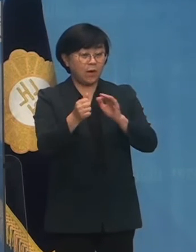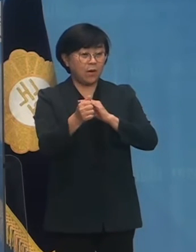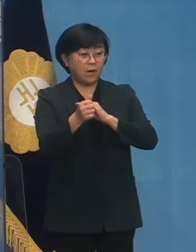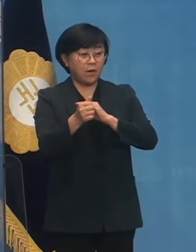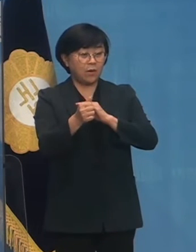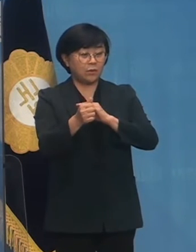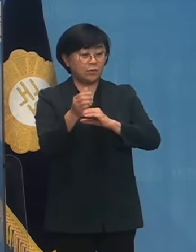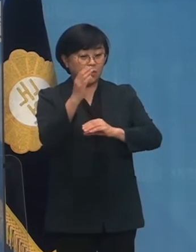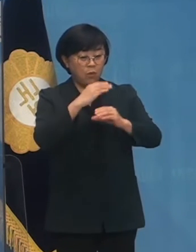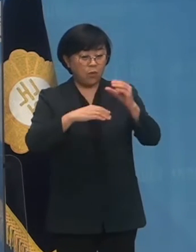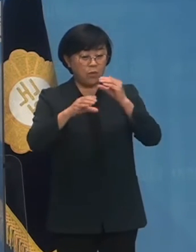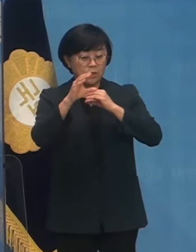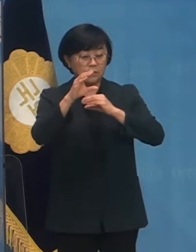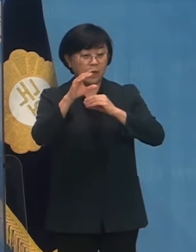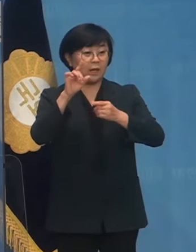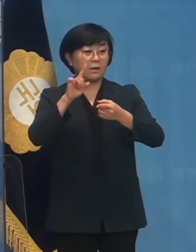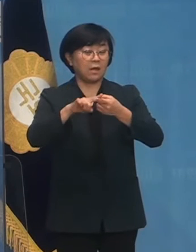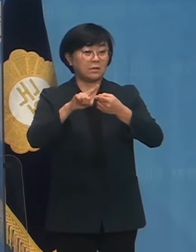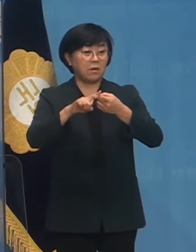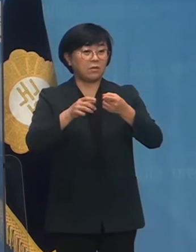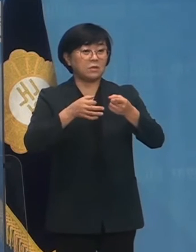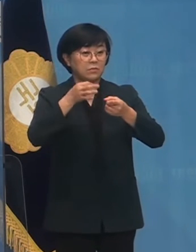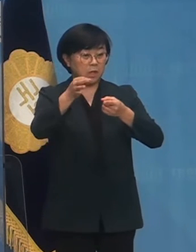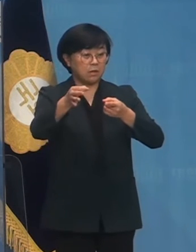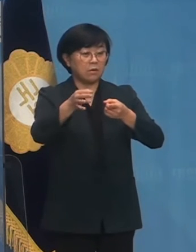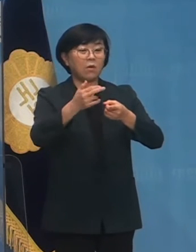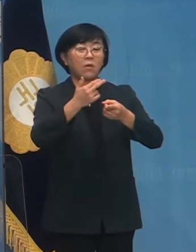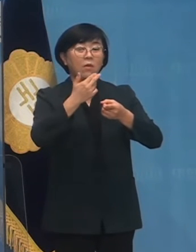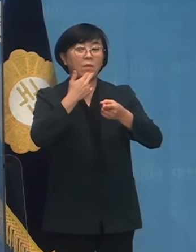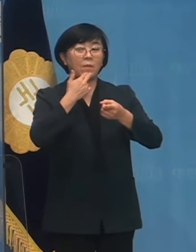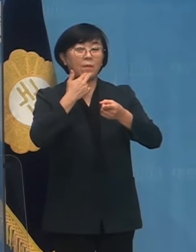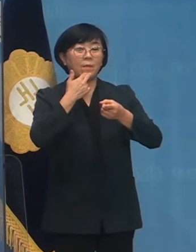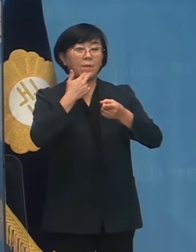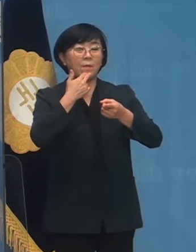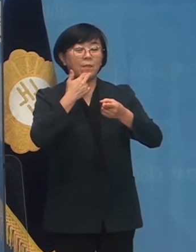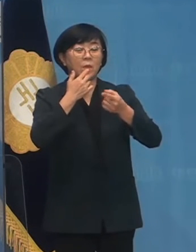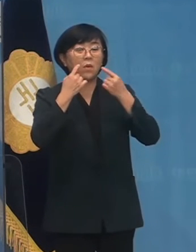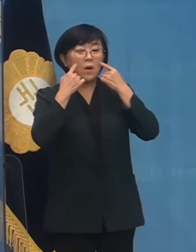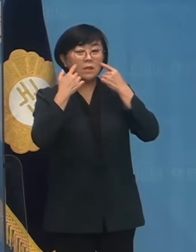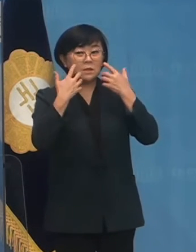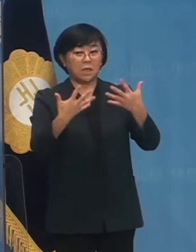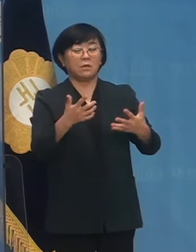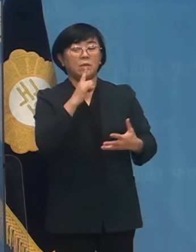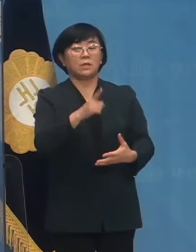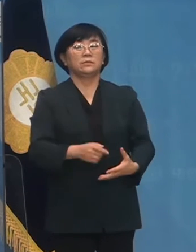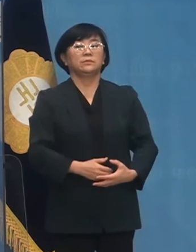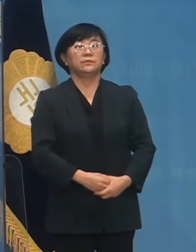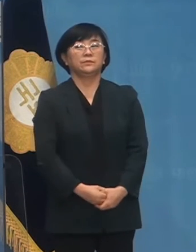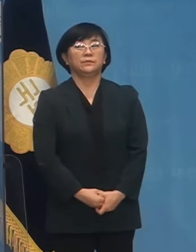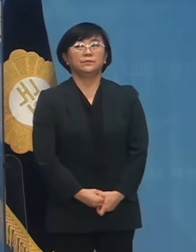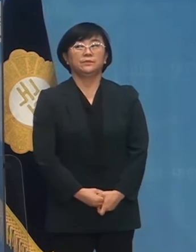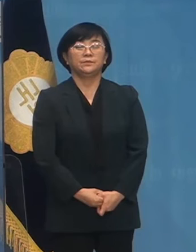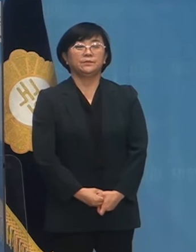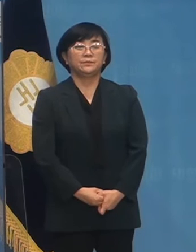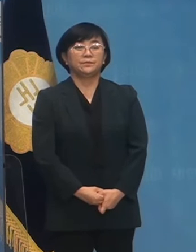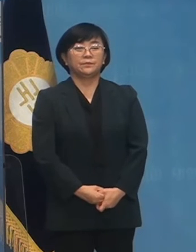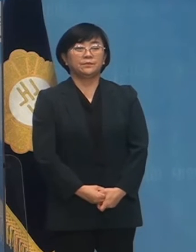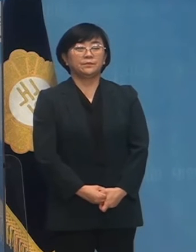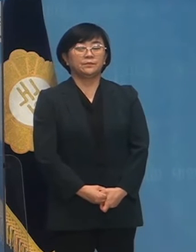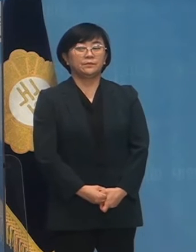소극적용에 관련된 부분에 대해서도 하지 않았다는 사실이 명백하다는 것입니다.